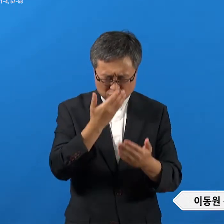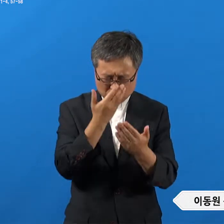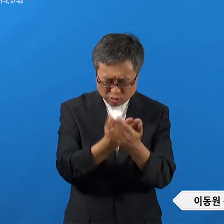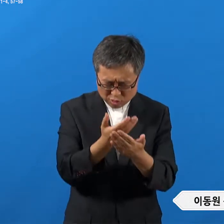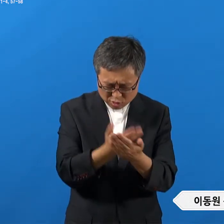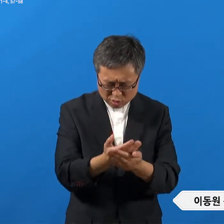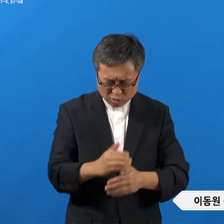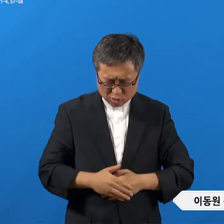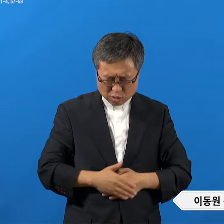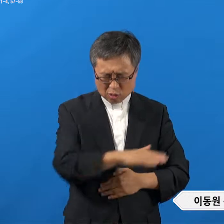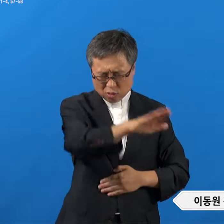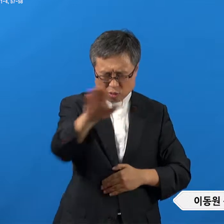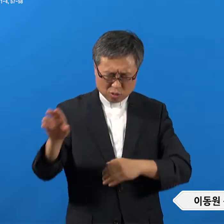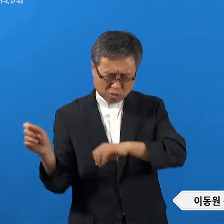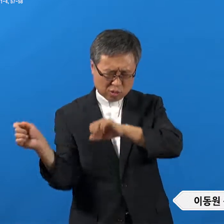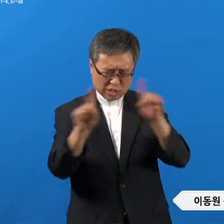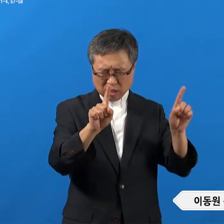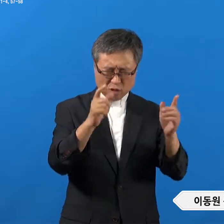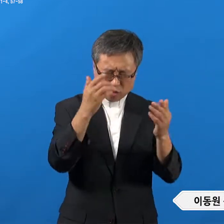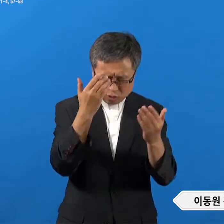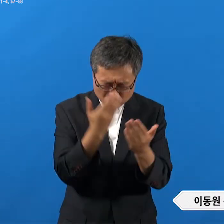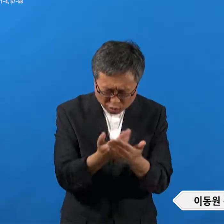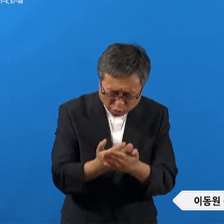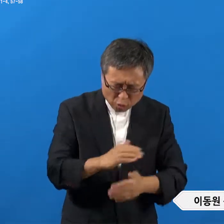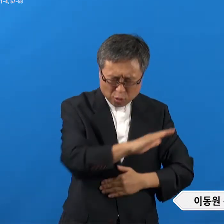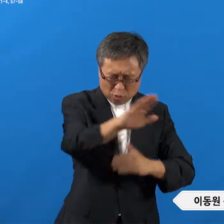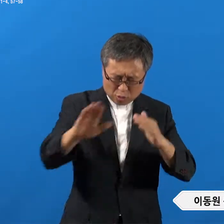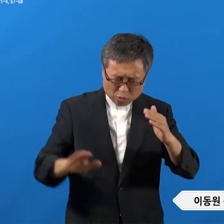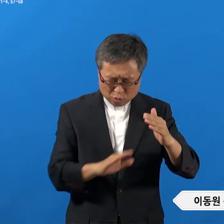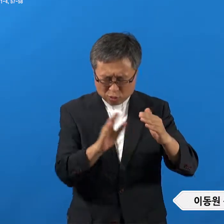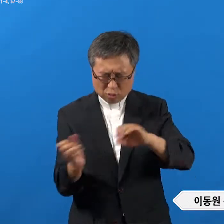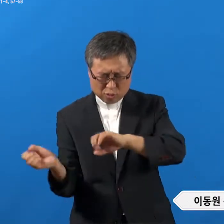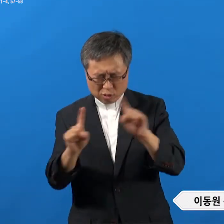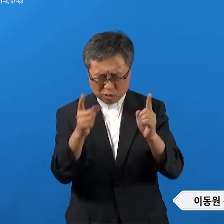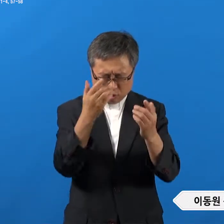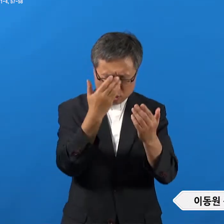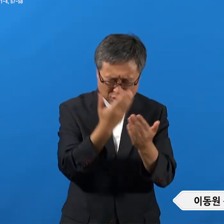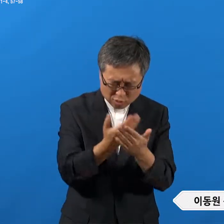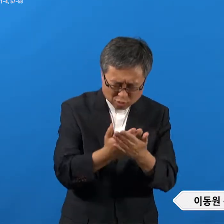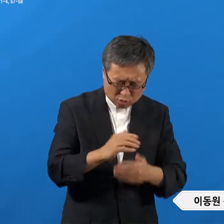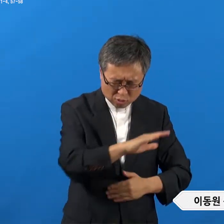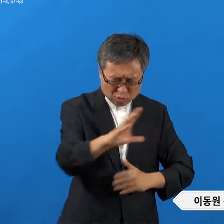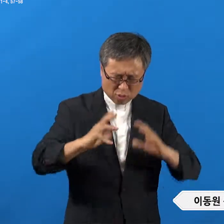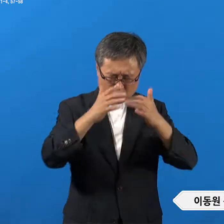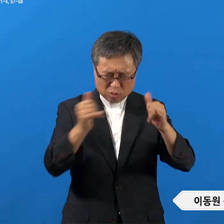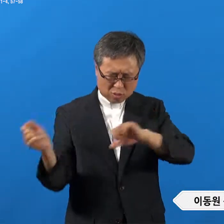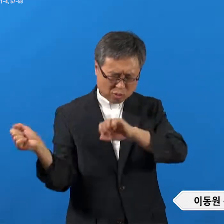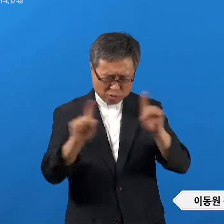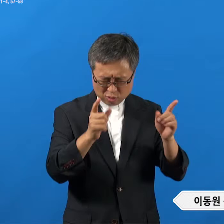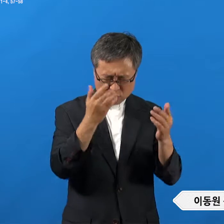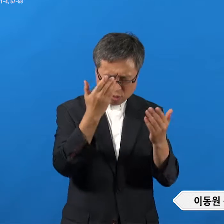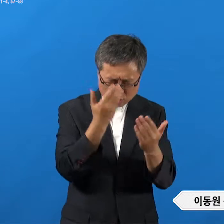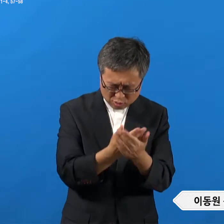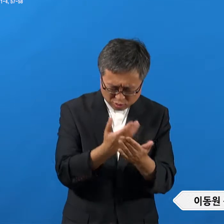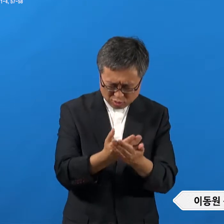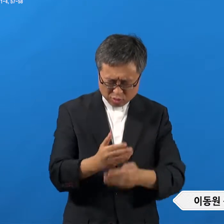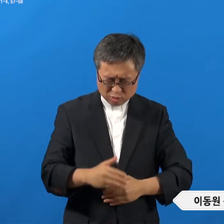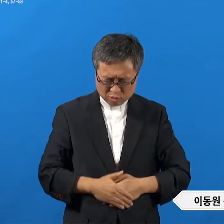주시옵소서. 우리를 살려주시옵소서. 우리 가정을 살려주시옵소서. 우리 민족을